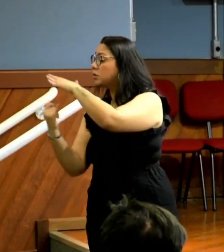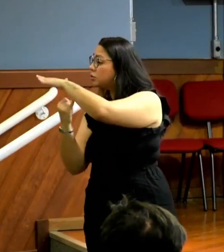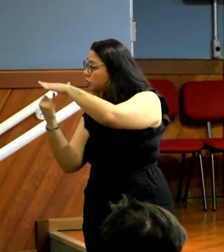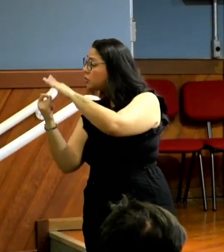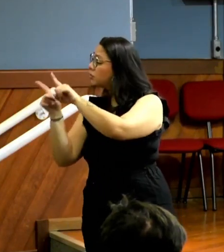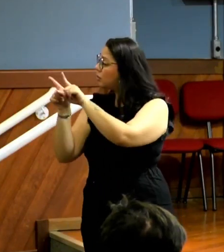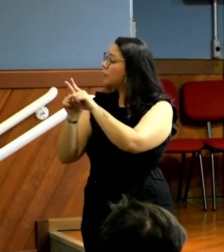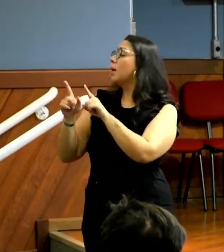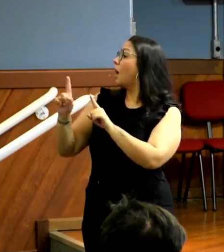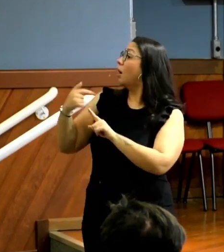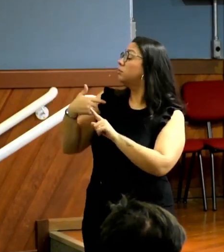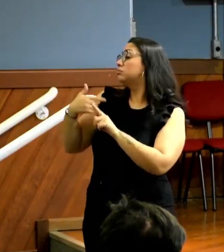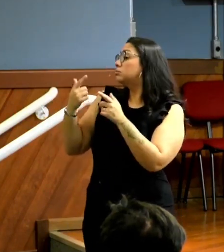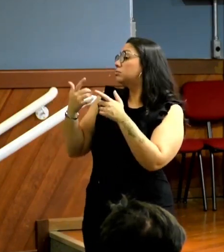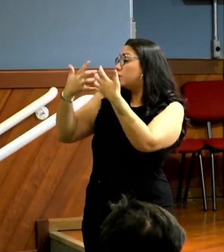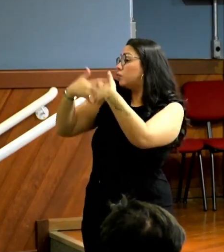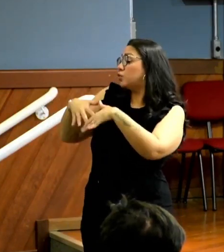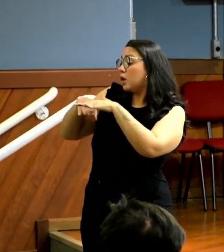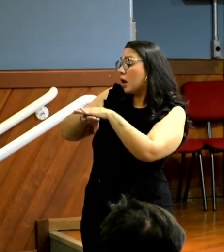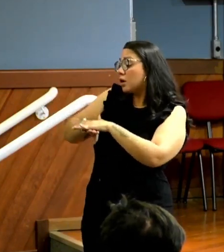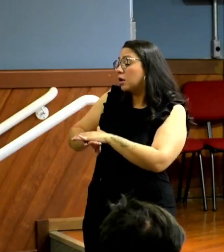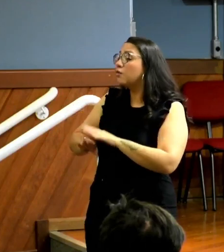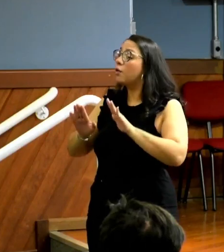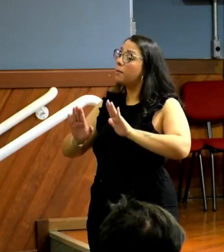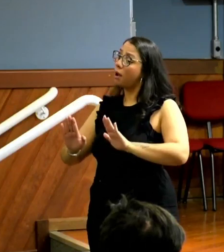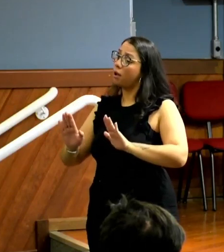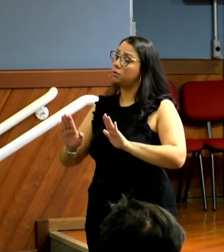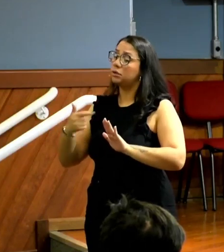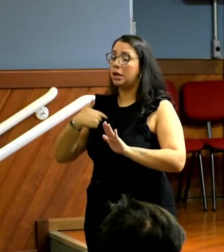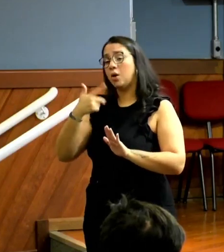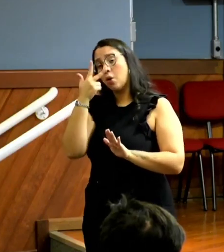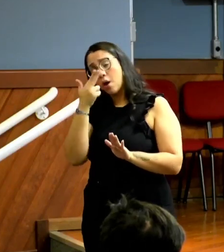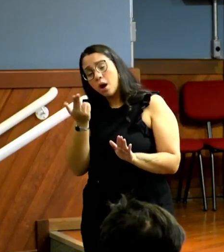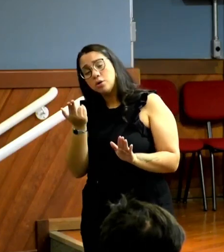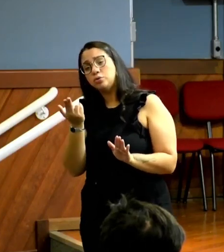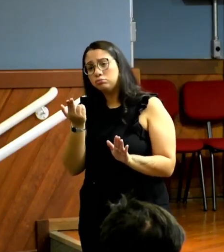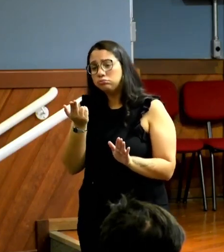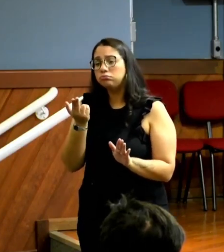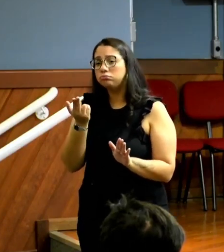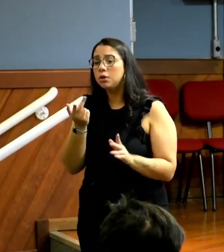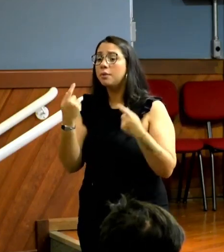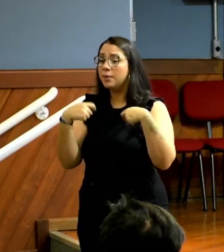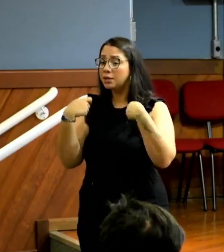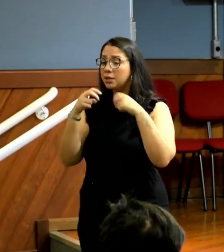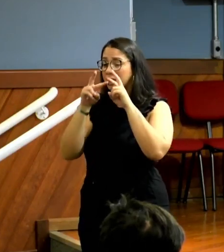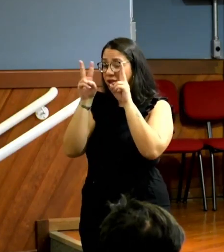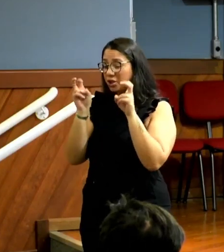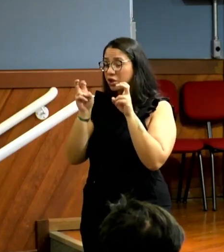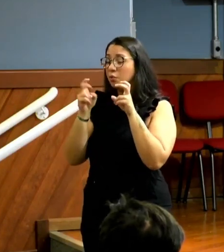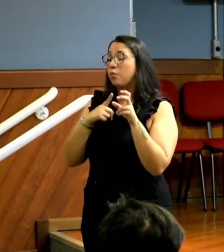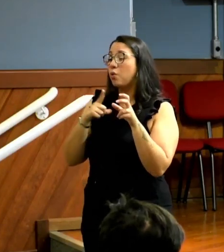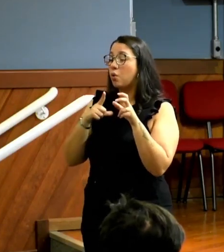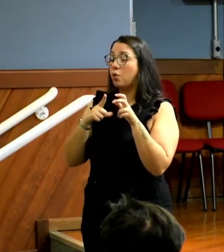pensar que isso funciona para arquivo, apesar de que eu acho que a gente precisa estourar um pouco as